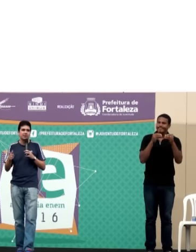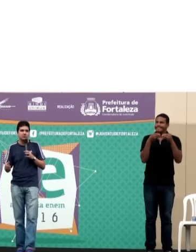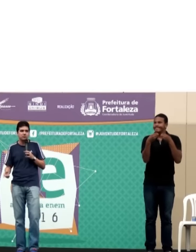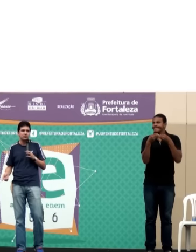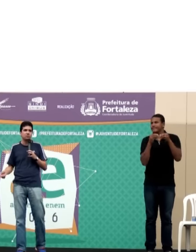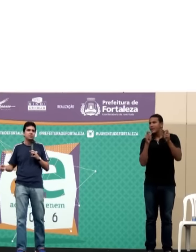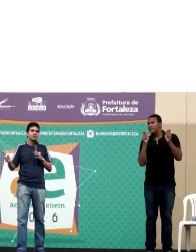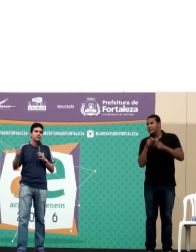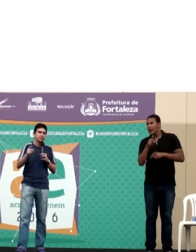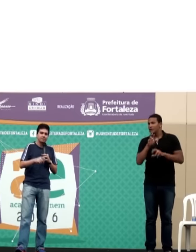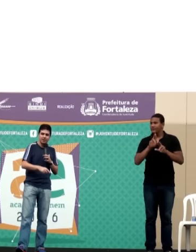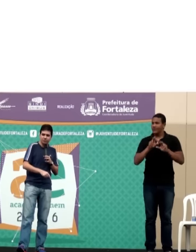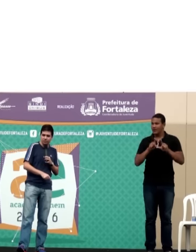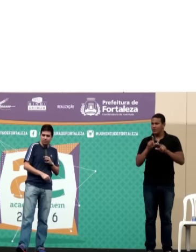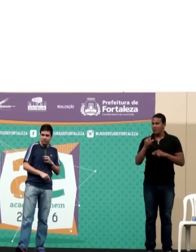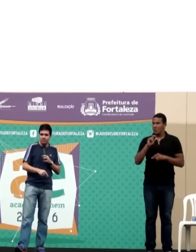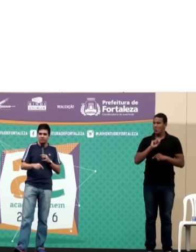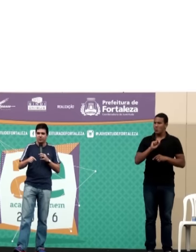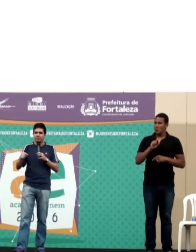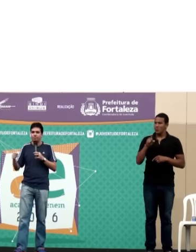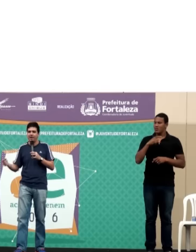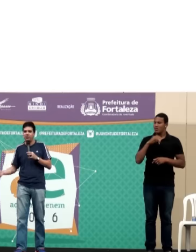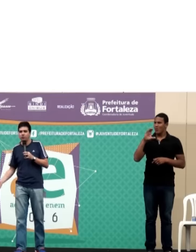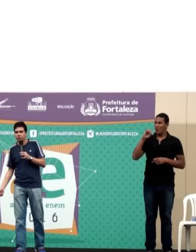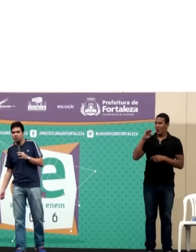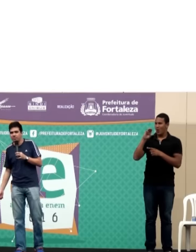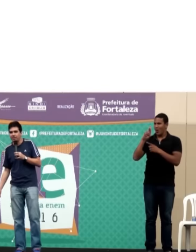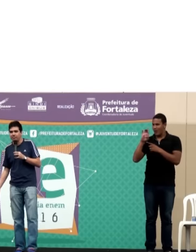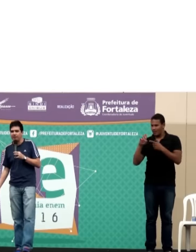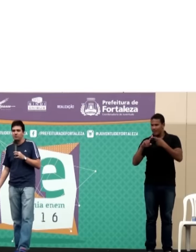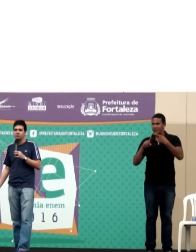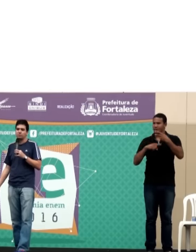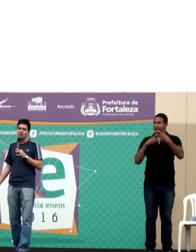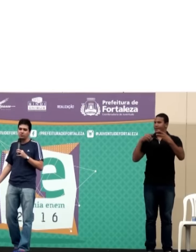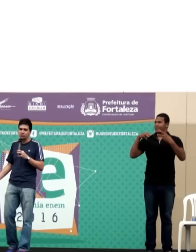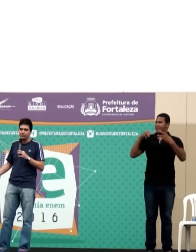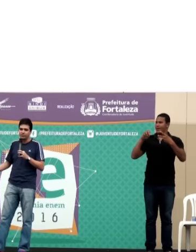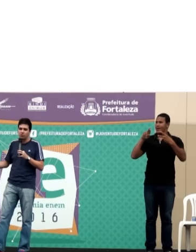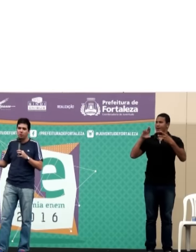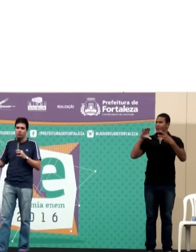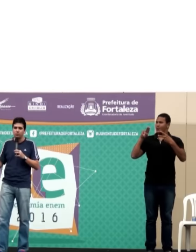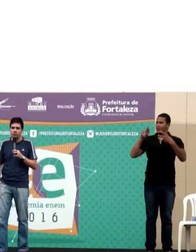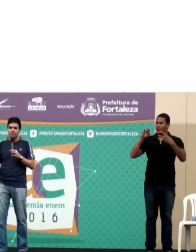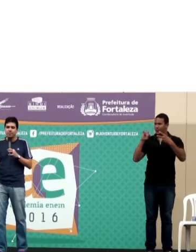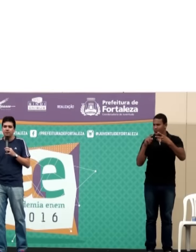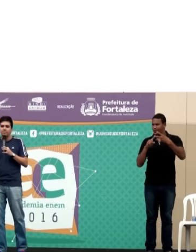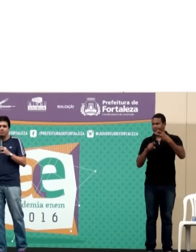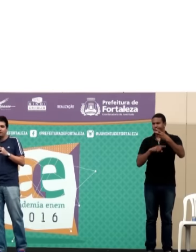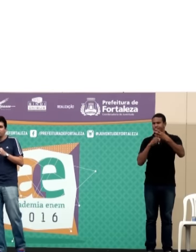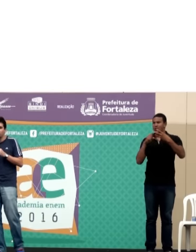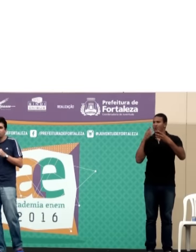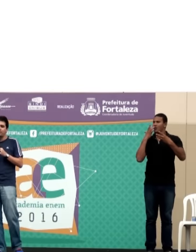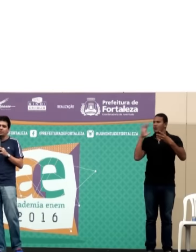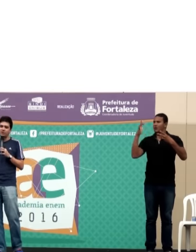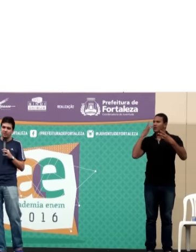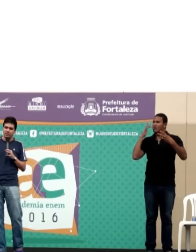carga mais 1, mais 2. Mercúrio também, mais 1 e mais 2. Ouro, mais 1 e mais